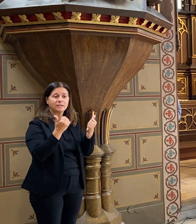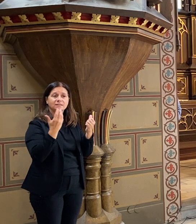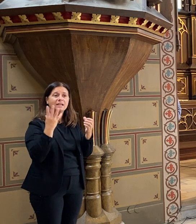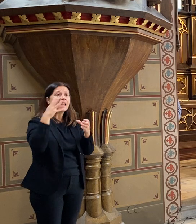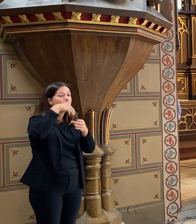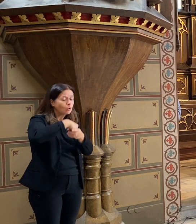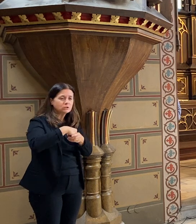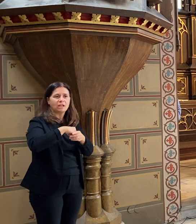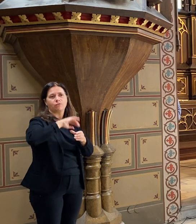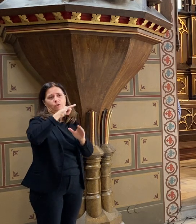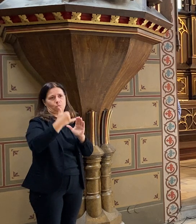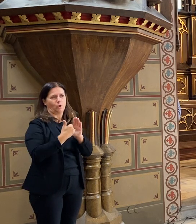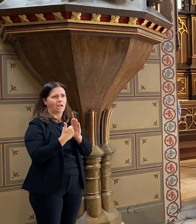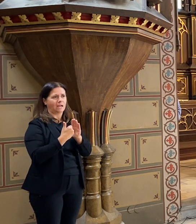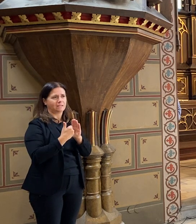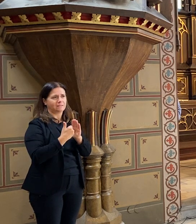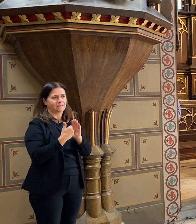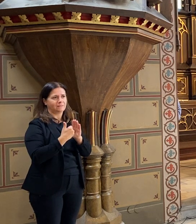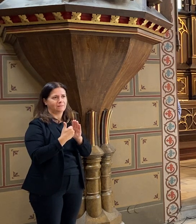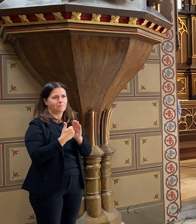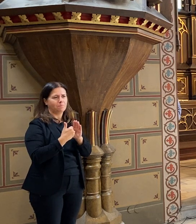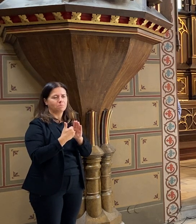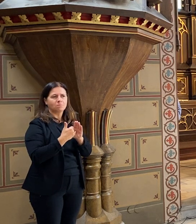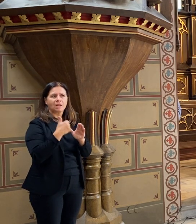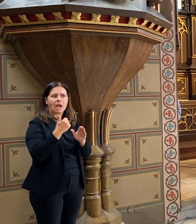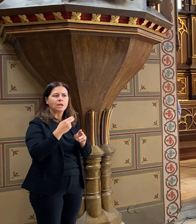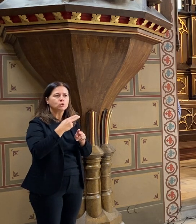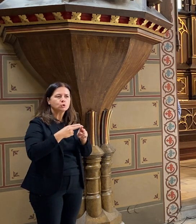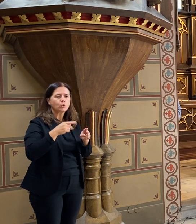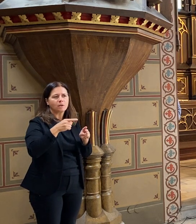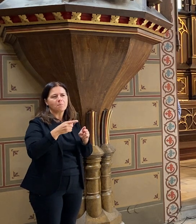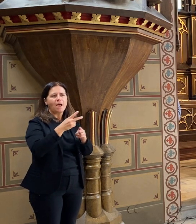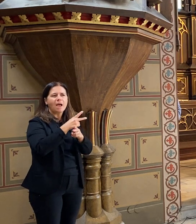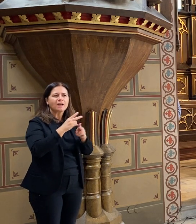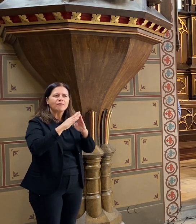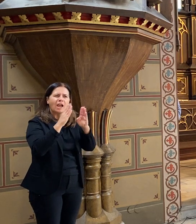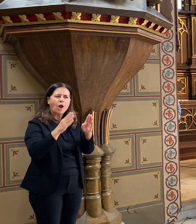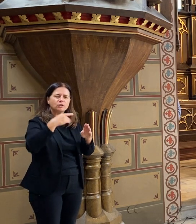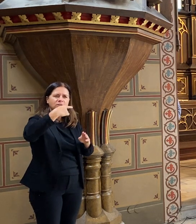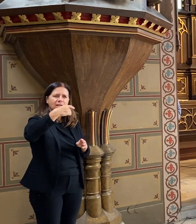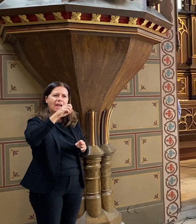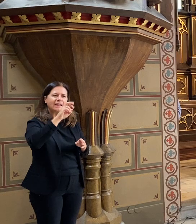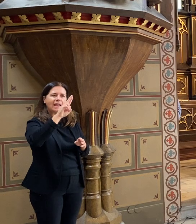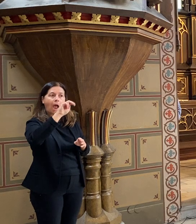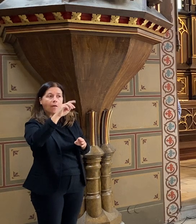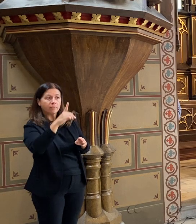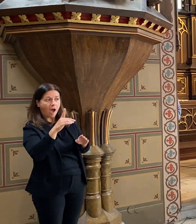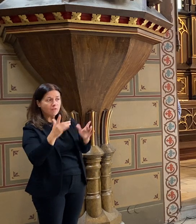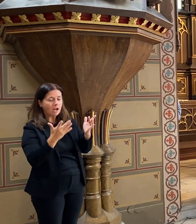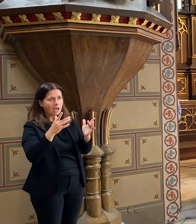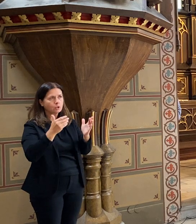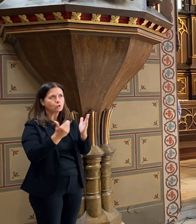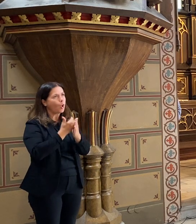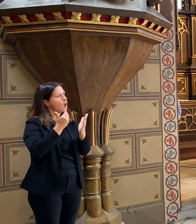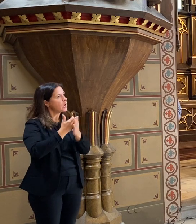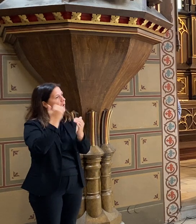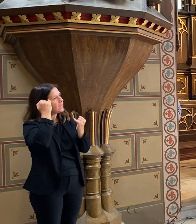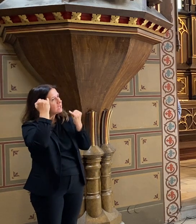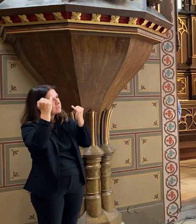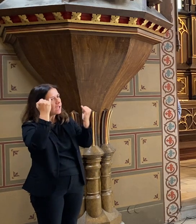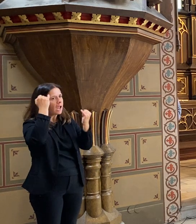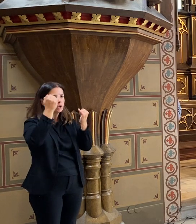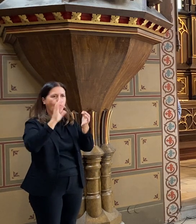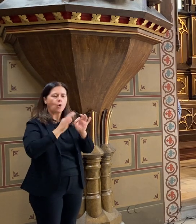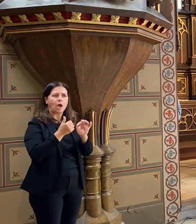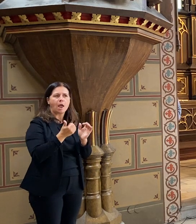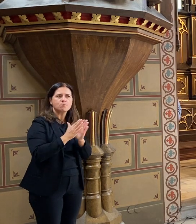Projekt auch ein Stück weit. Und im Bistro Gernda haben wir dann auch die Gelegenheit, weitere Ideen zu spinnen oder auch an unserem Buch